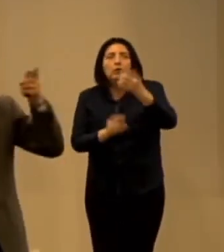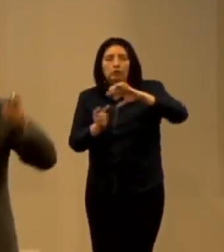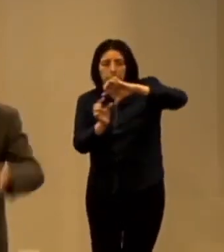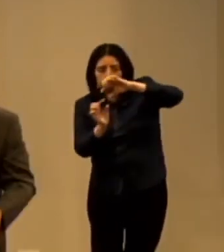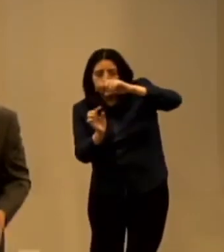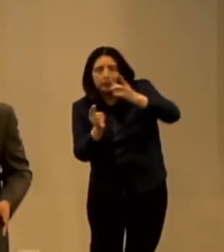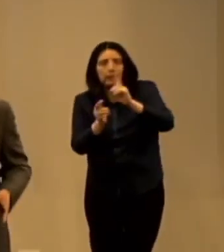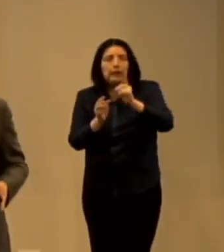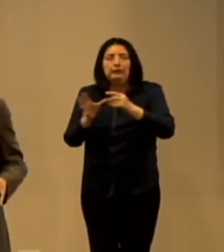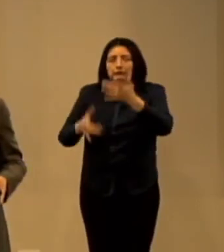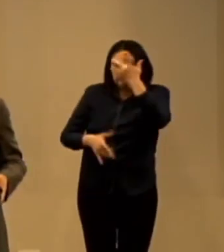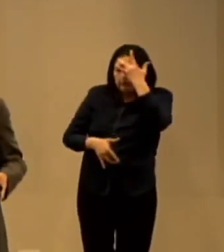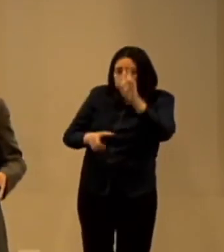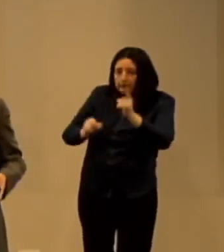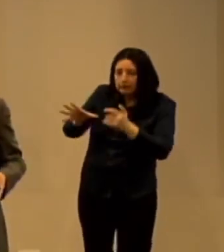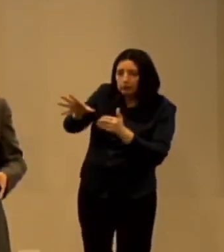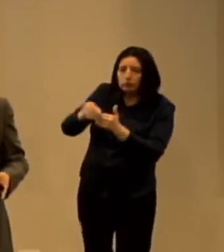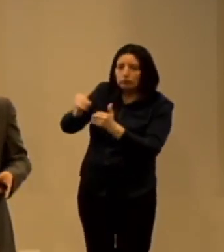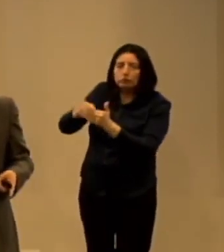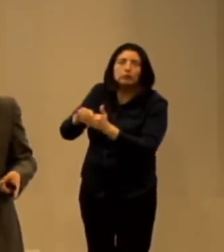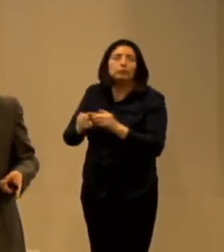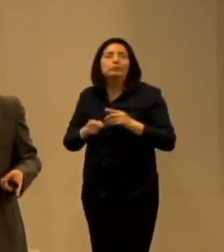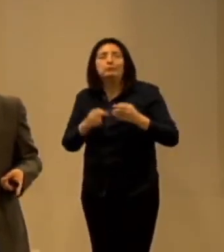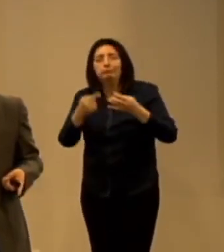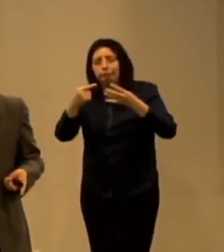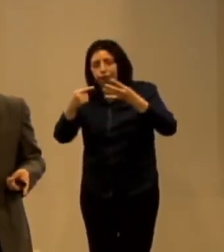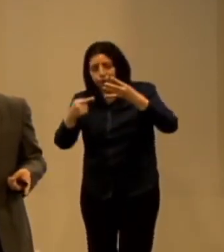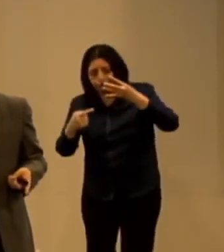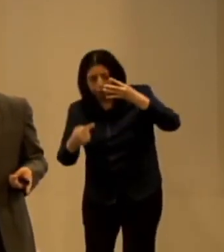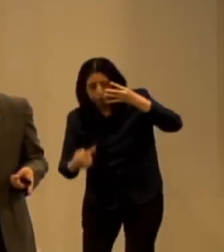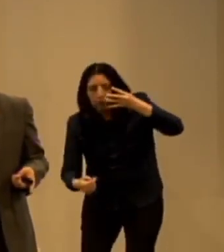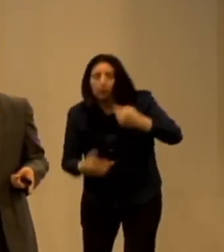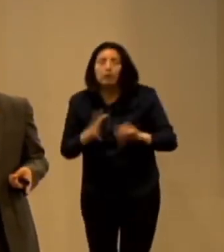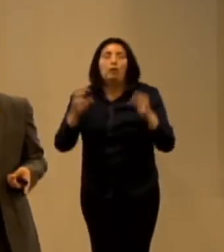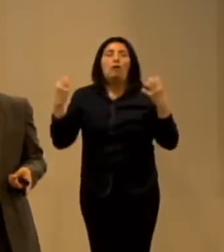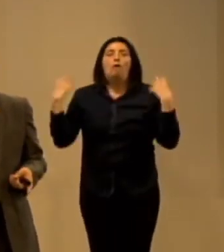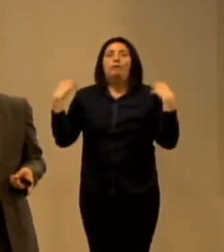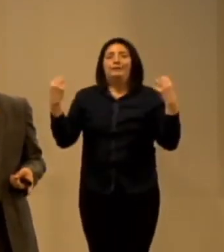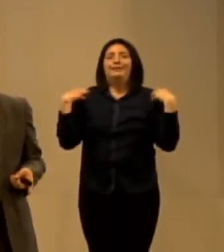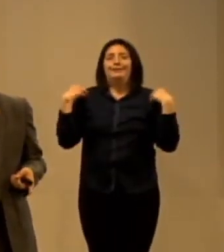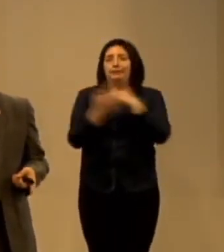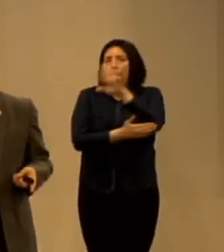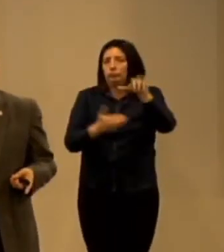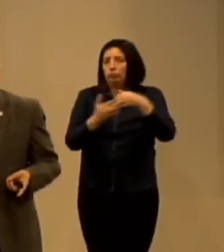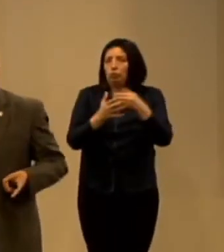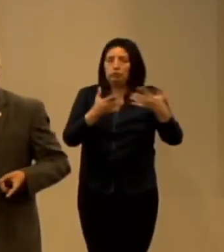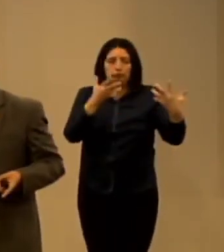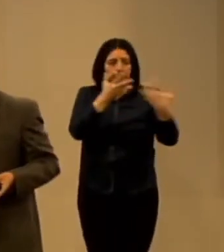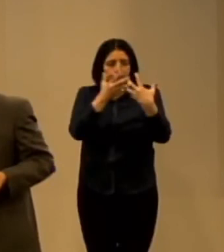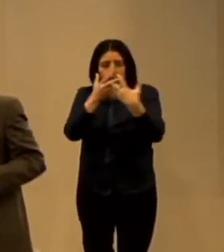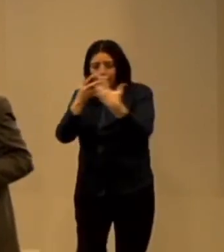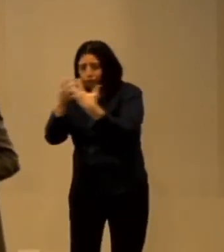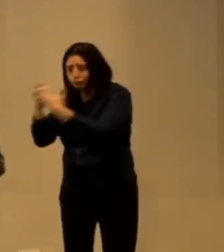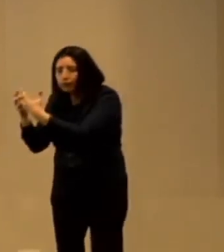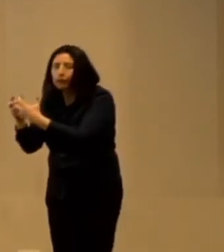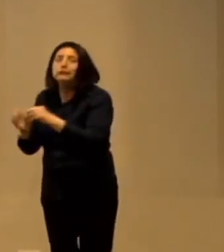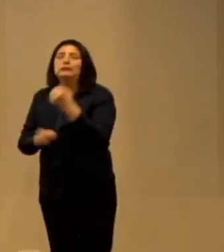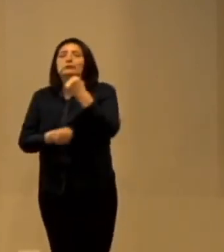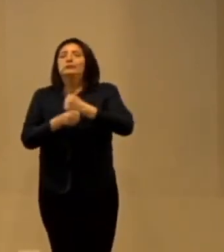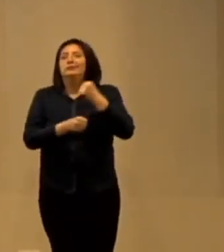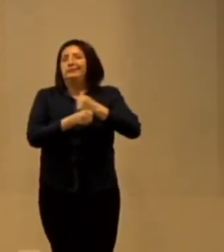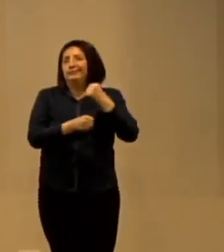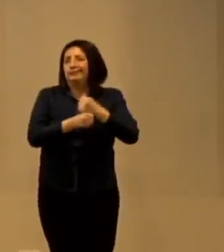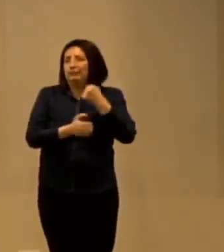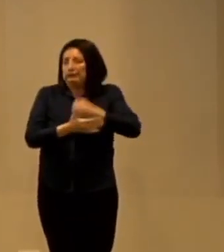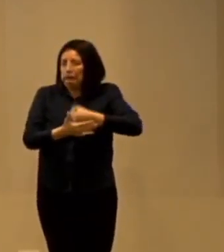las no transmisibles, etcétera, etcétera. Todas las direcciones tienen que estar involucradas con nosotros. Entonces es un quehacer, es un esfuerzo,